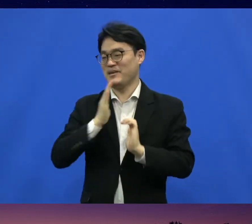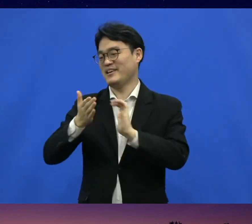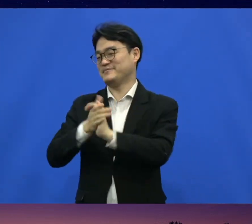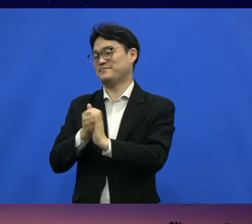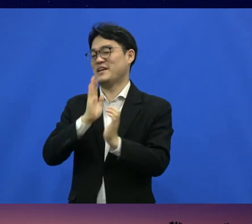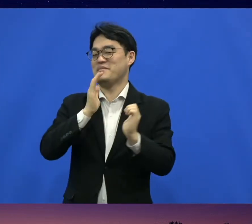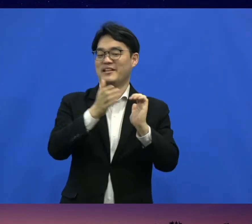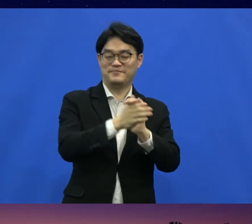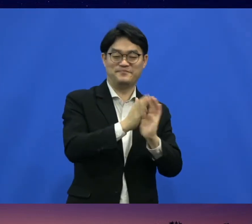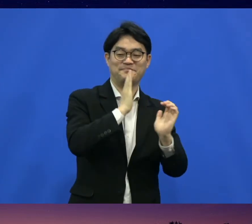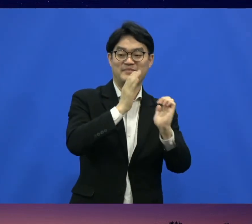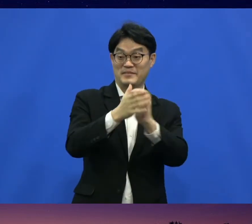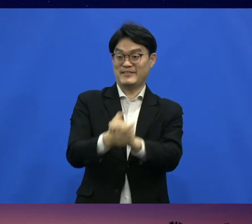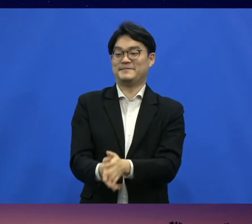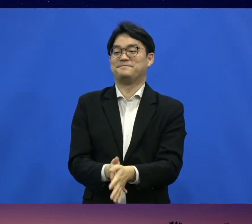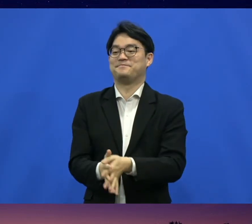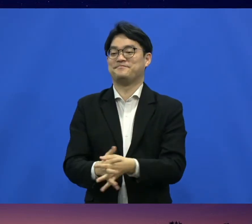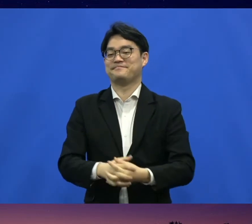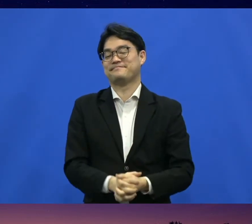아멘.